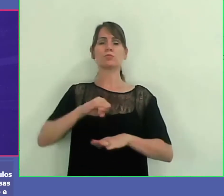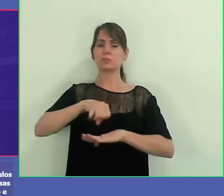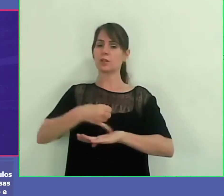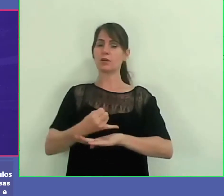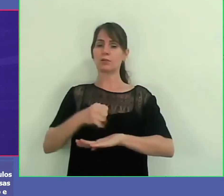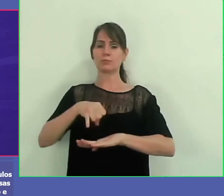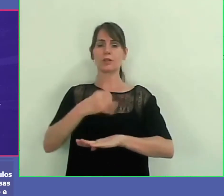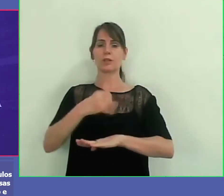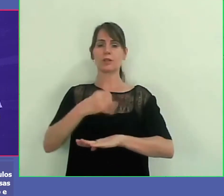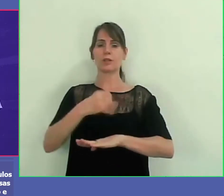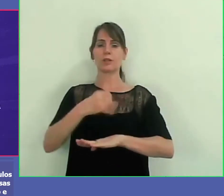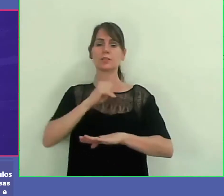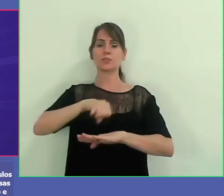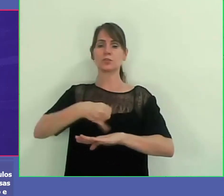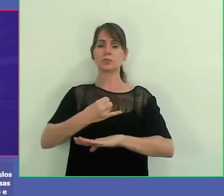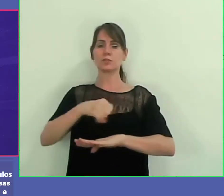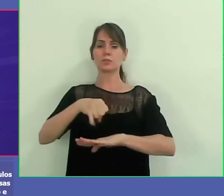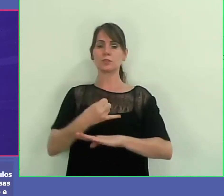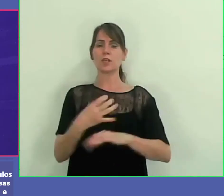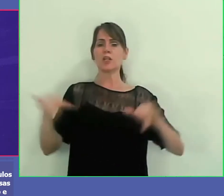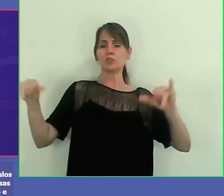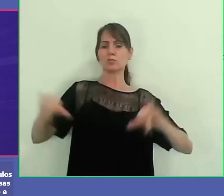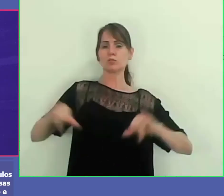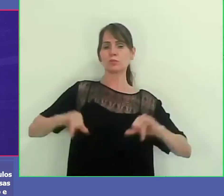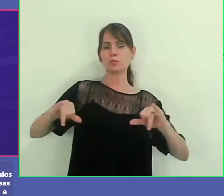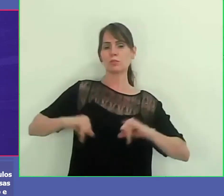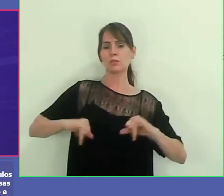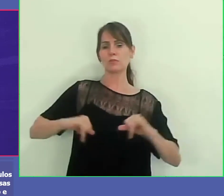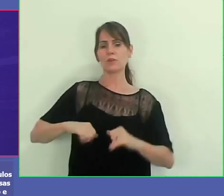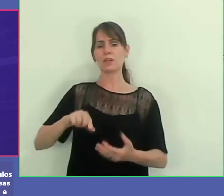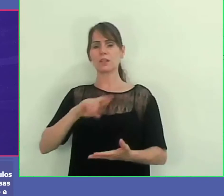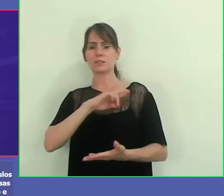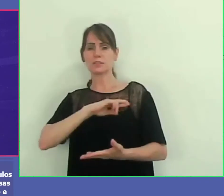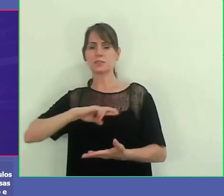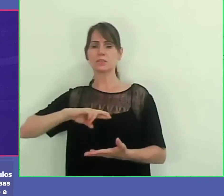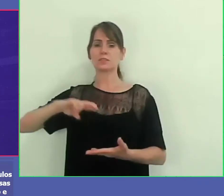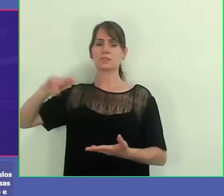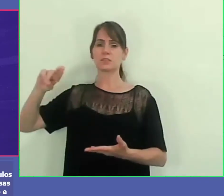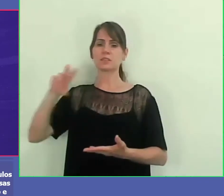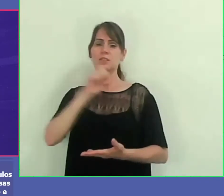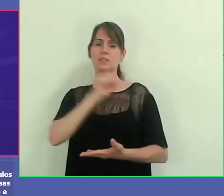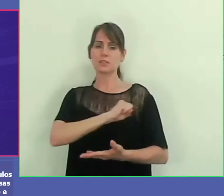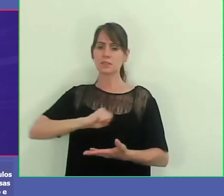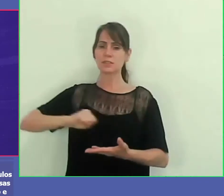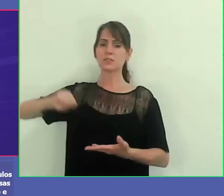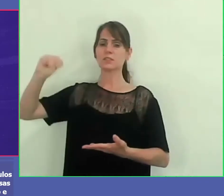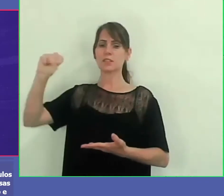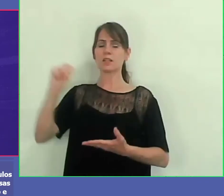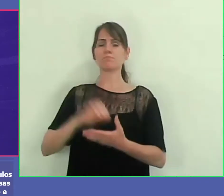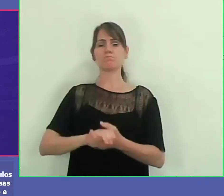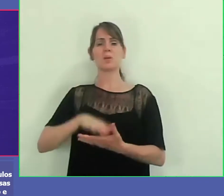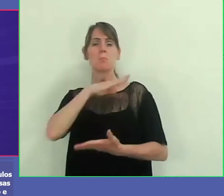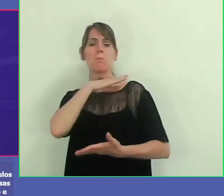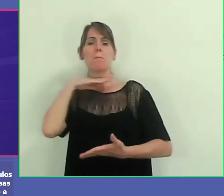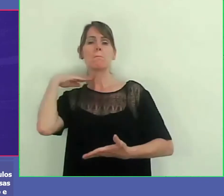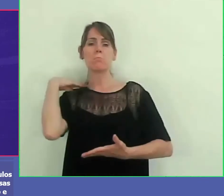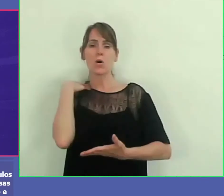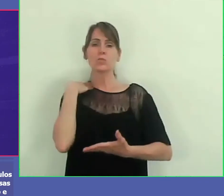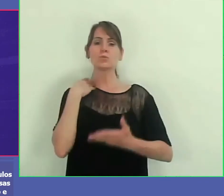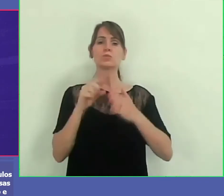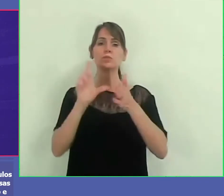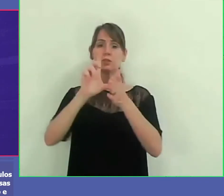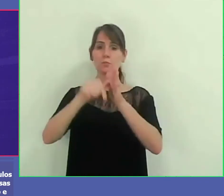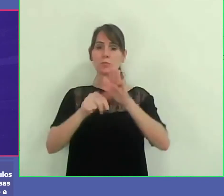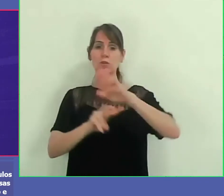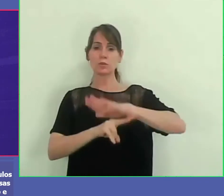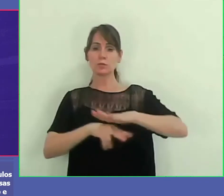dos anciãos, dos principais sacerdotes e dos escribas, e ser morto e ressuscitado no